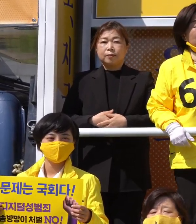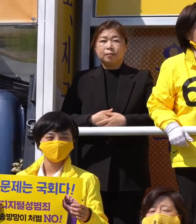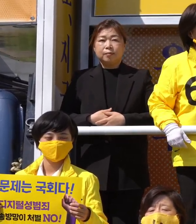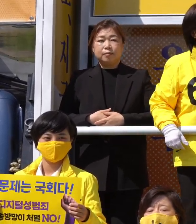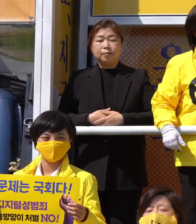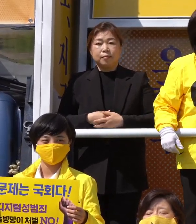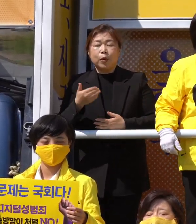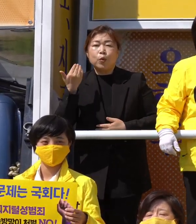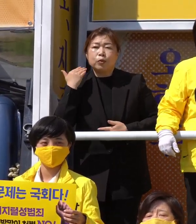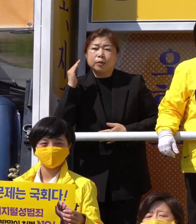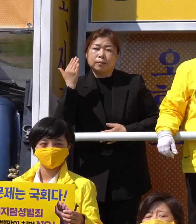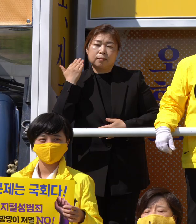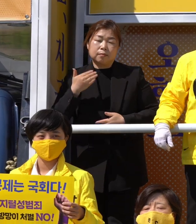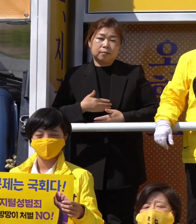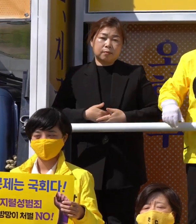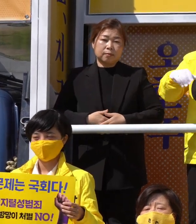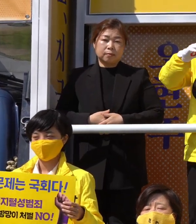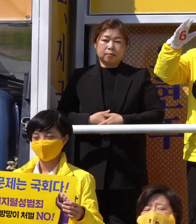요즘에